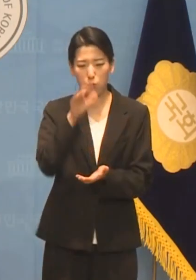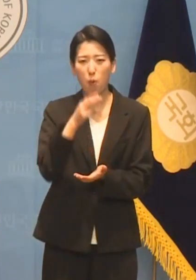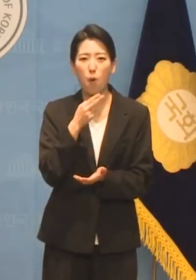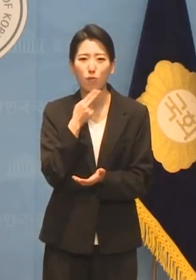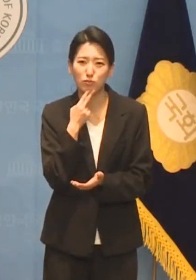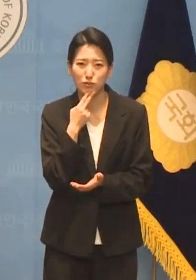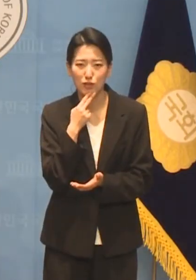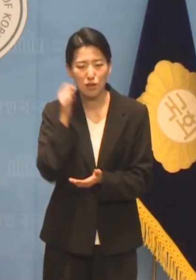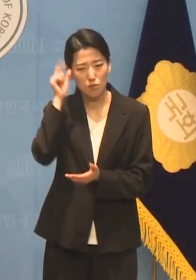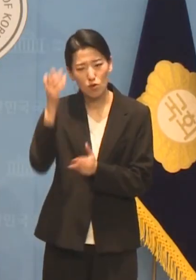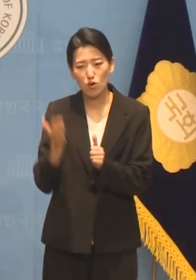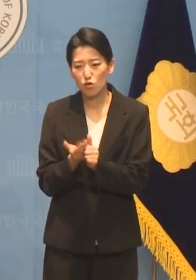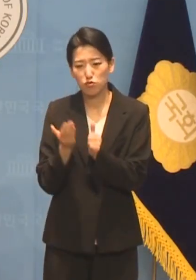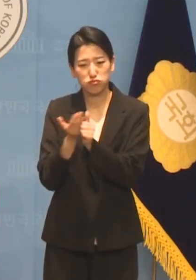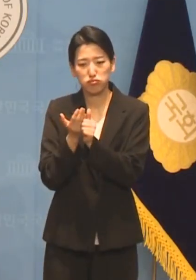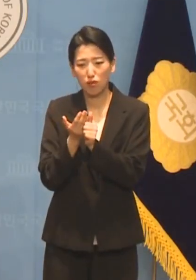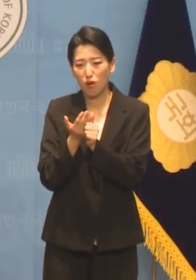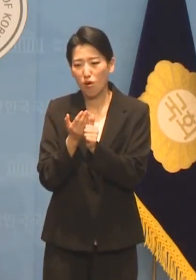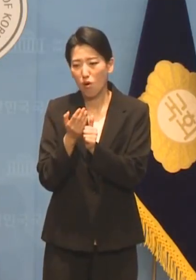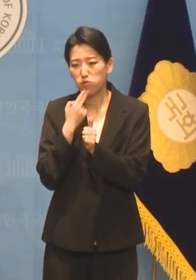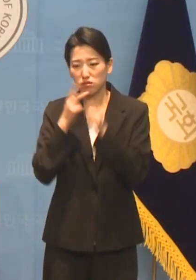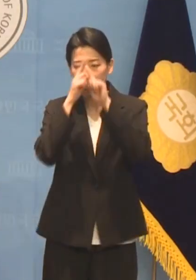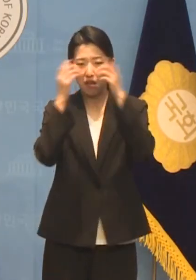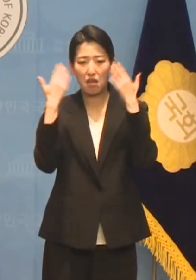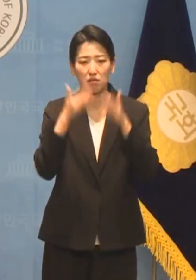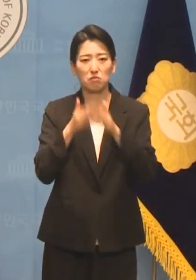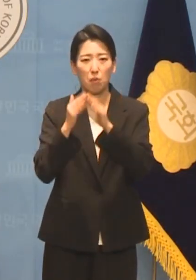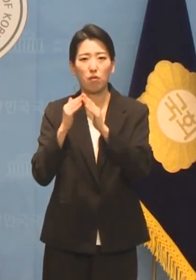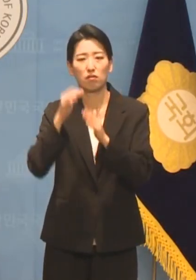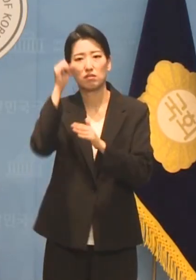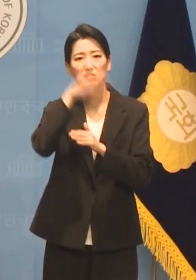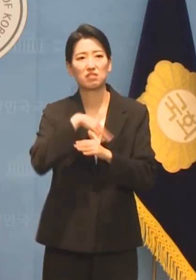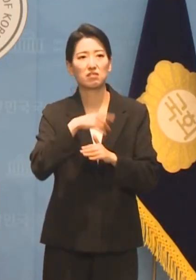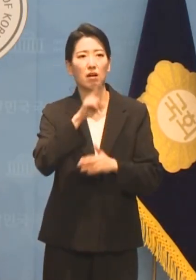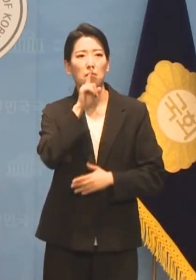핵심 인재 유치 없는 대학 설립은 공허한